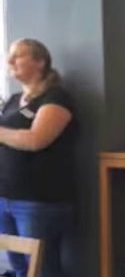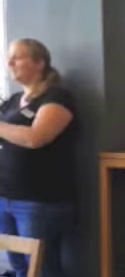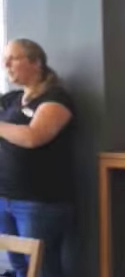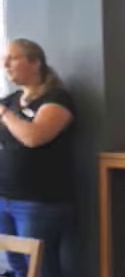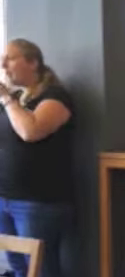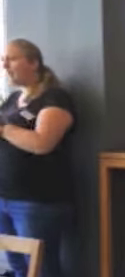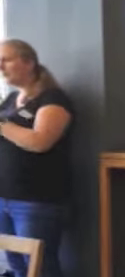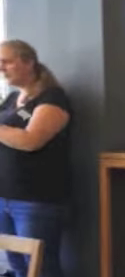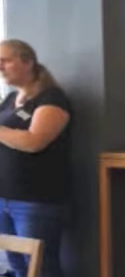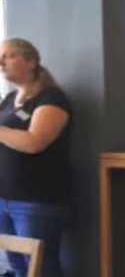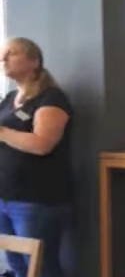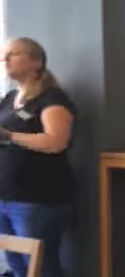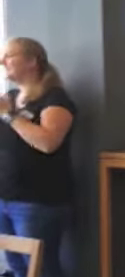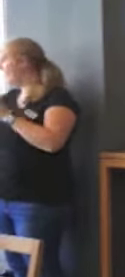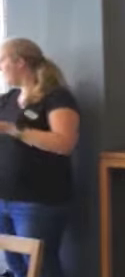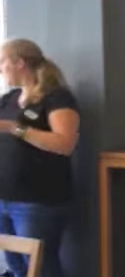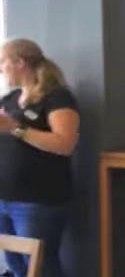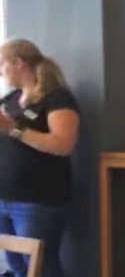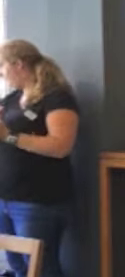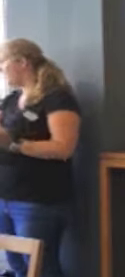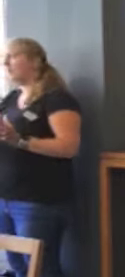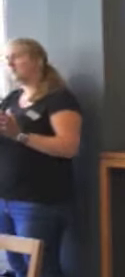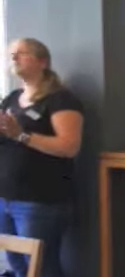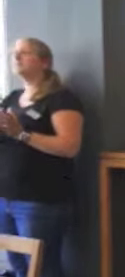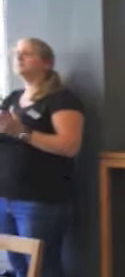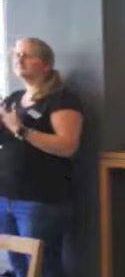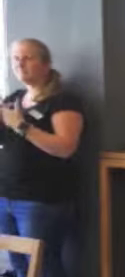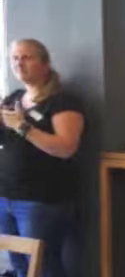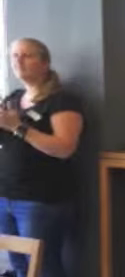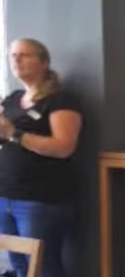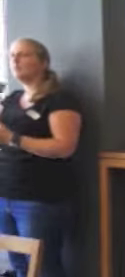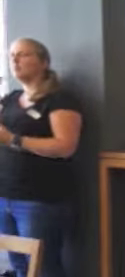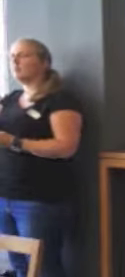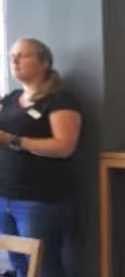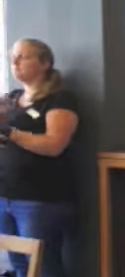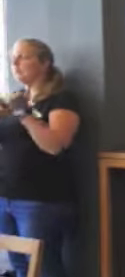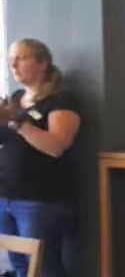Och hjälpborrar ute i fält för Kopparberg Mineral till exempel.